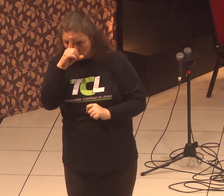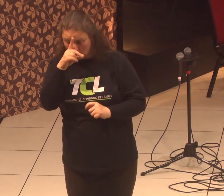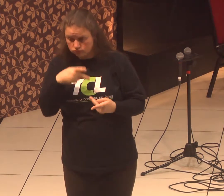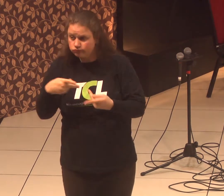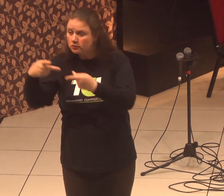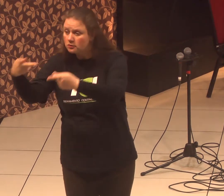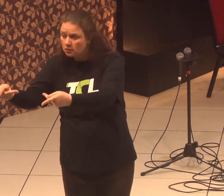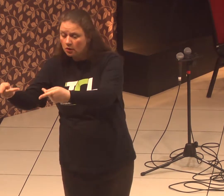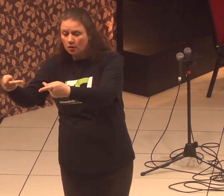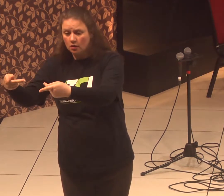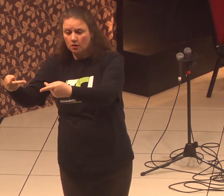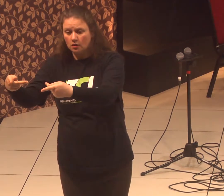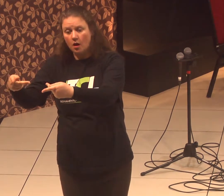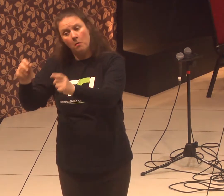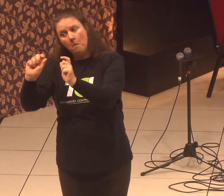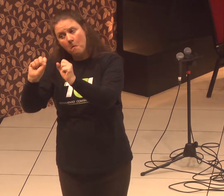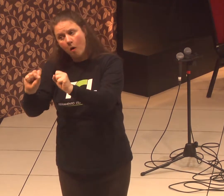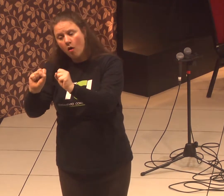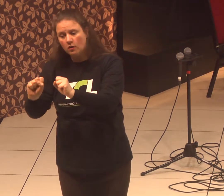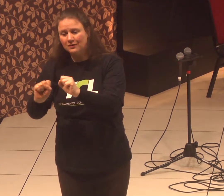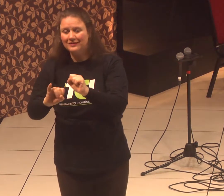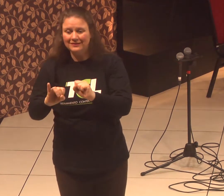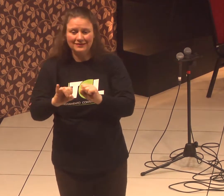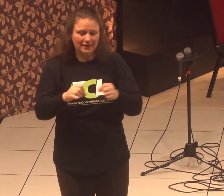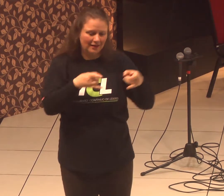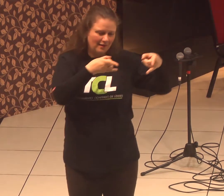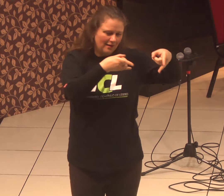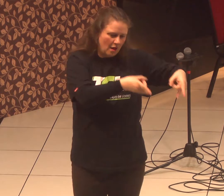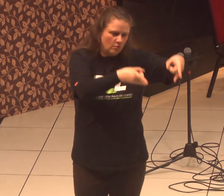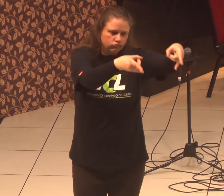mais alto, mas se eu estou numa enfermaria, eu tenho que cuidar com o meu volume de voz.